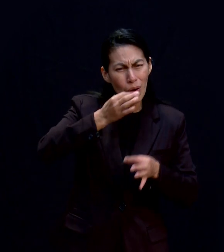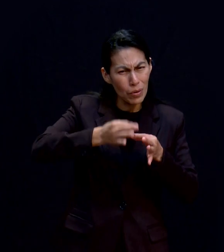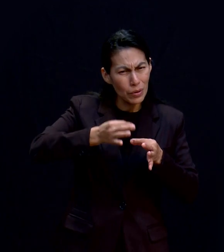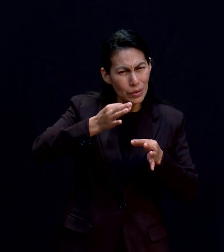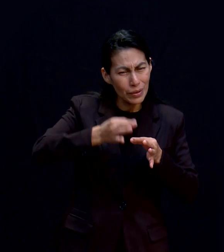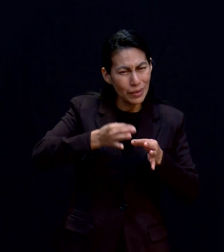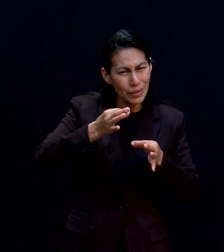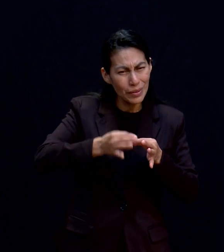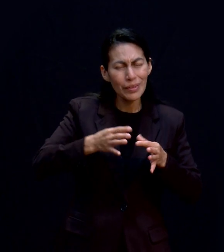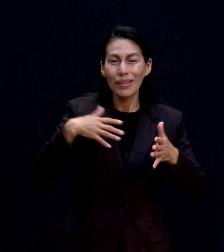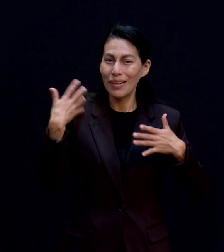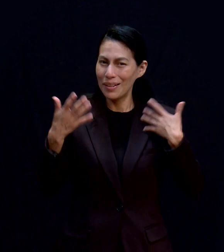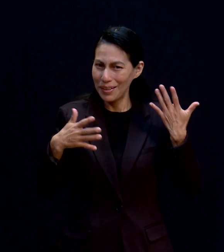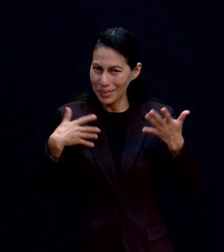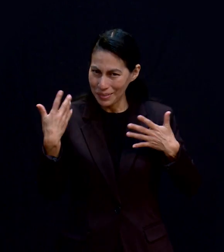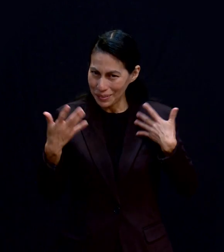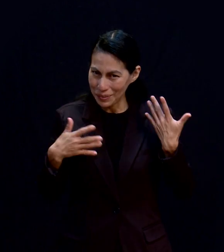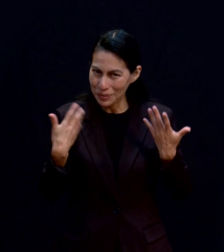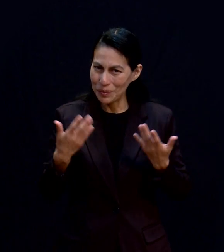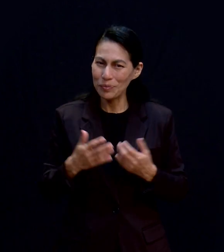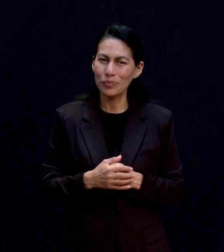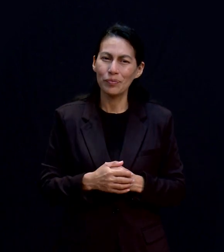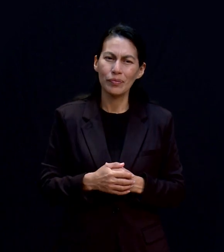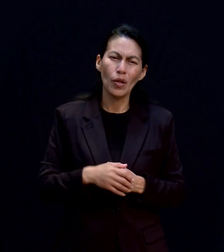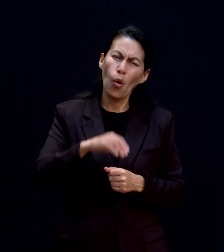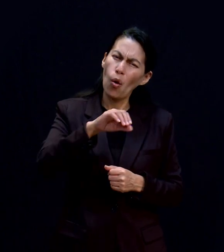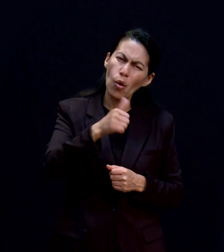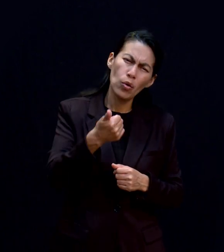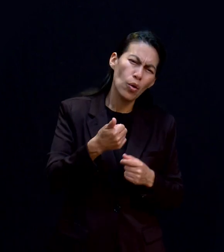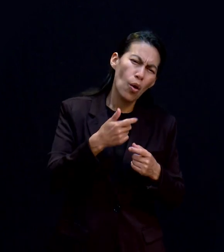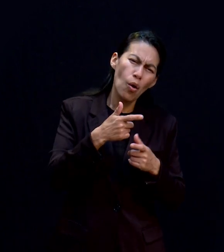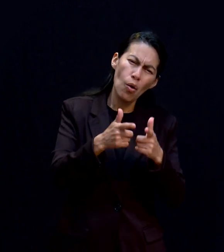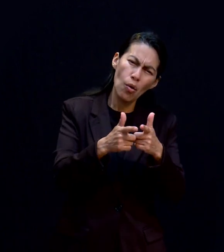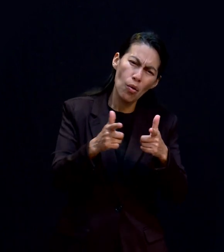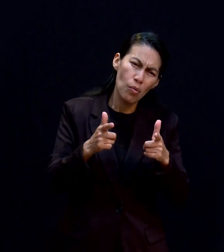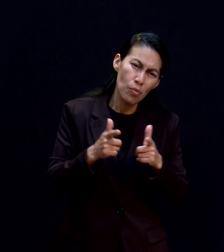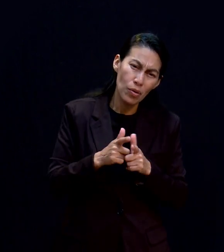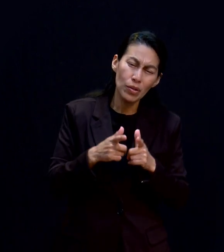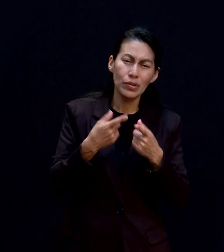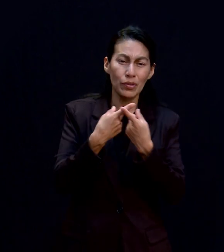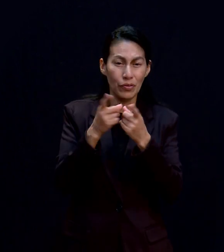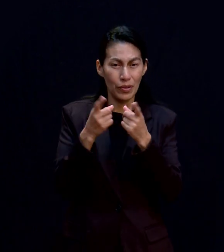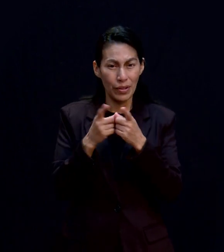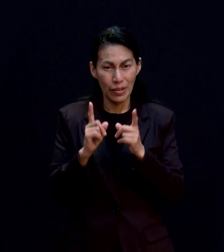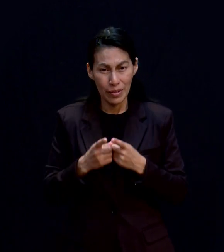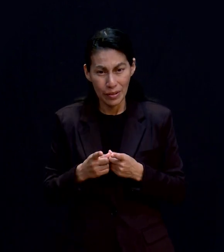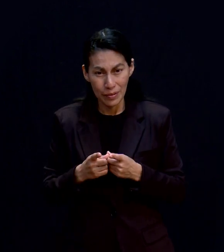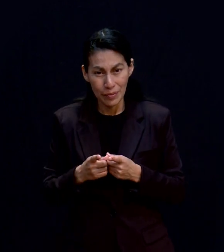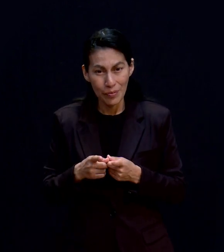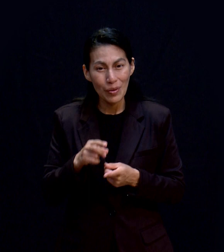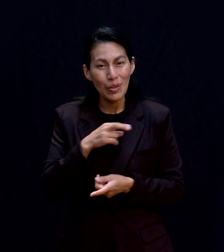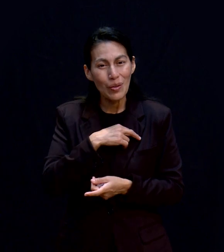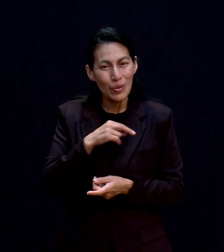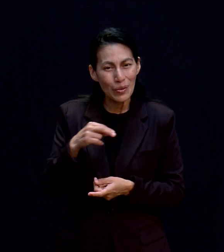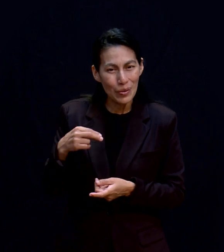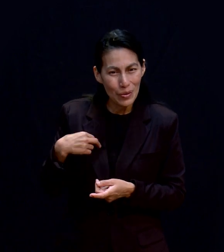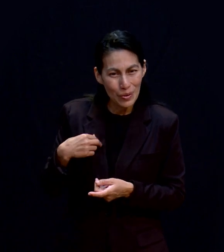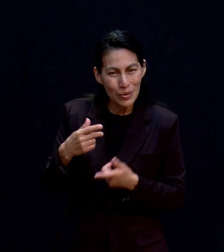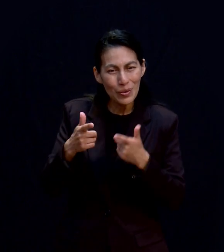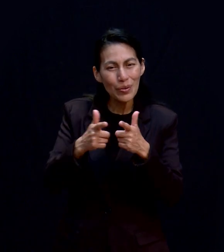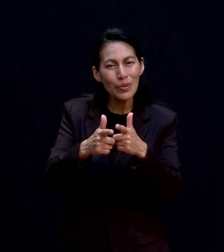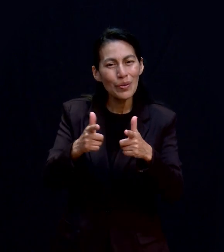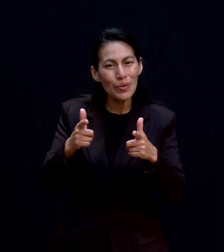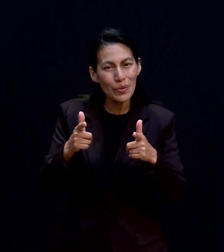lo hacen con mucho gusto y voluntad y hay varios grupos que me han externado pastor